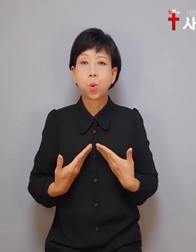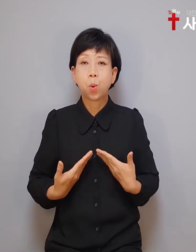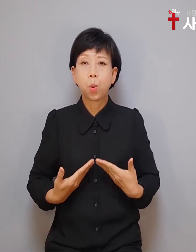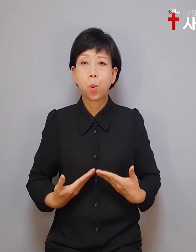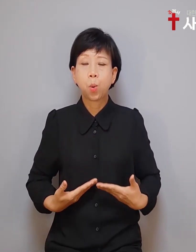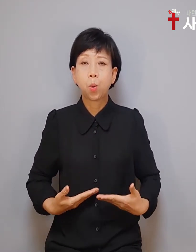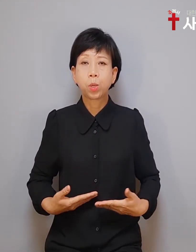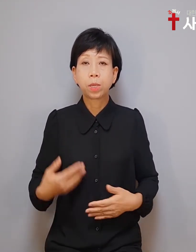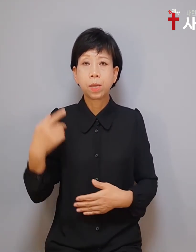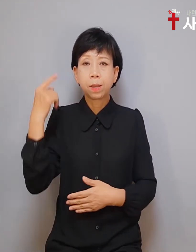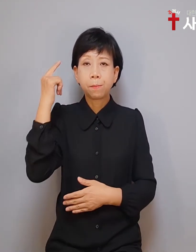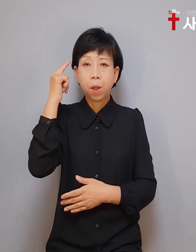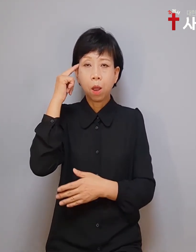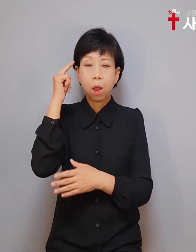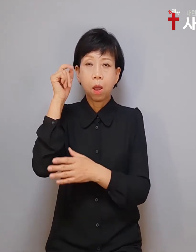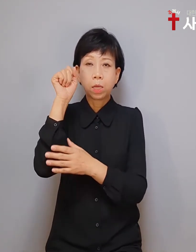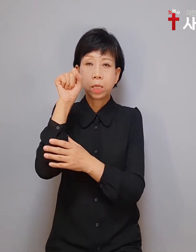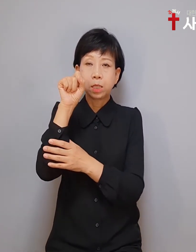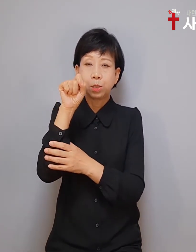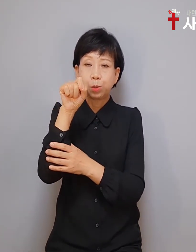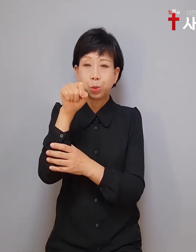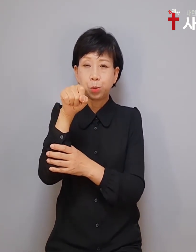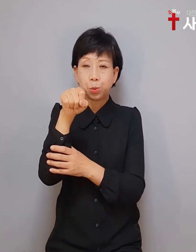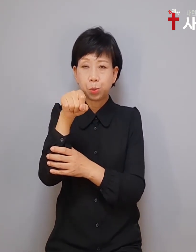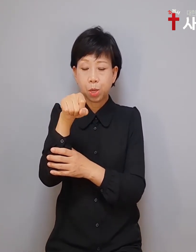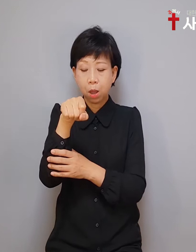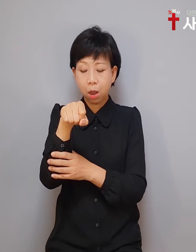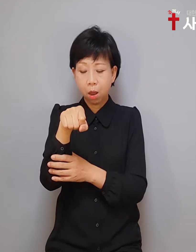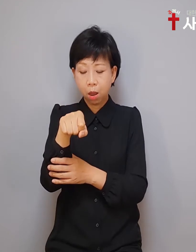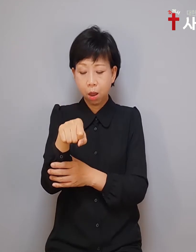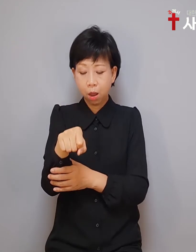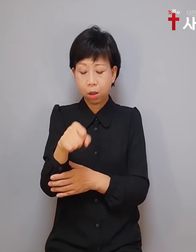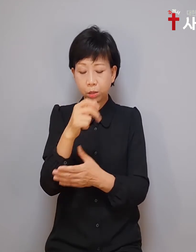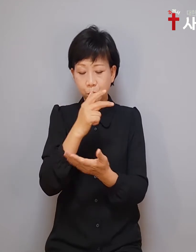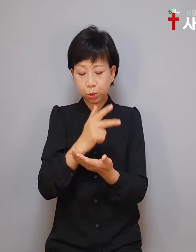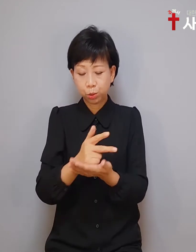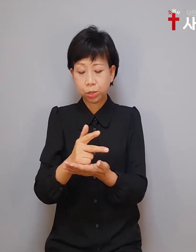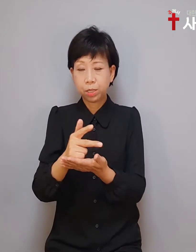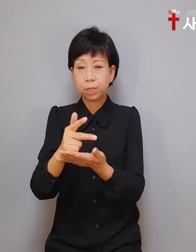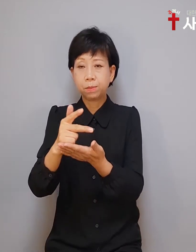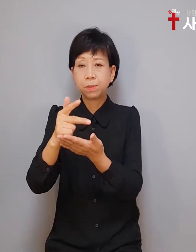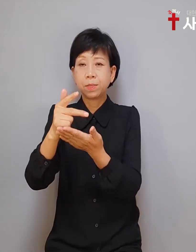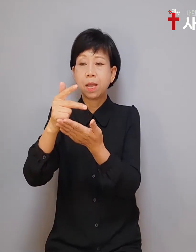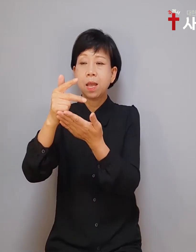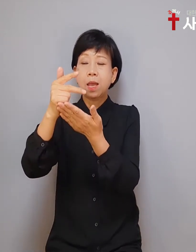고요히 머리 숙여 주님